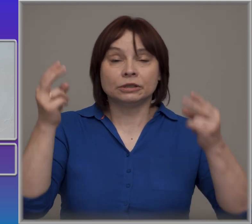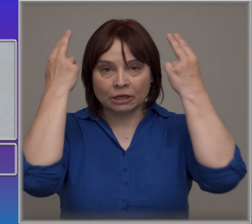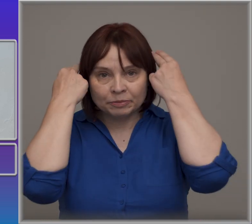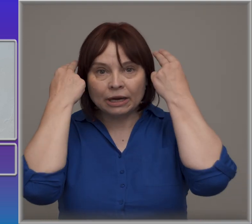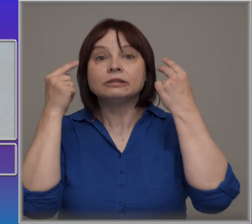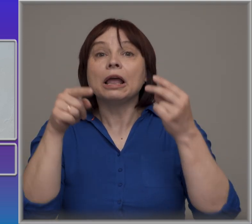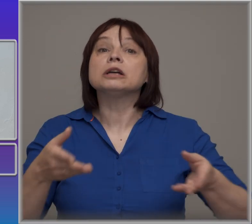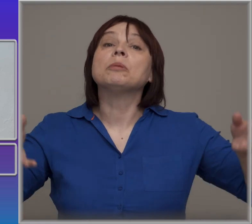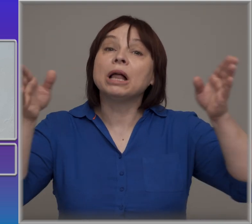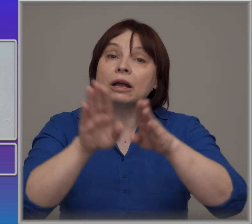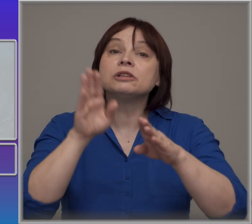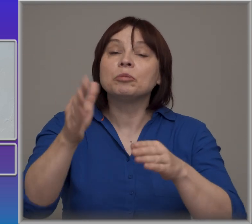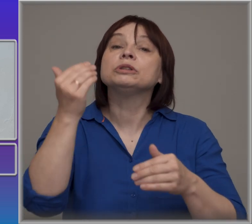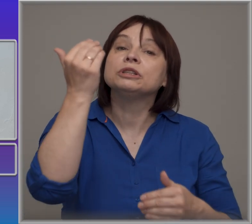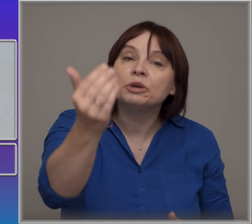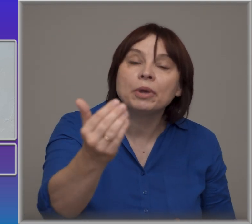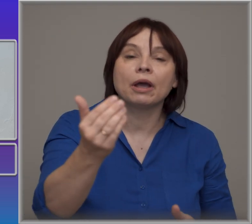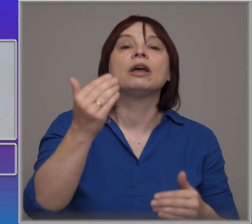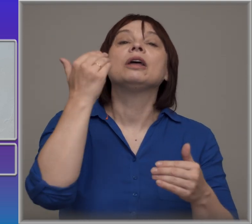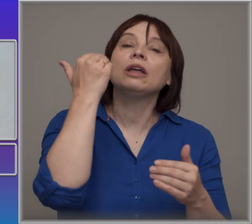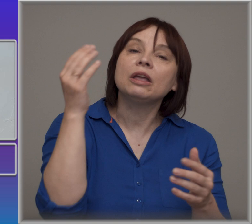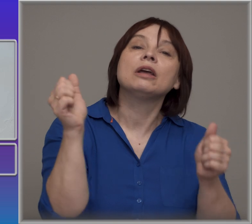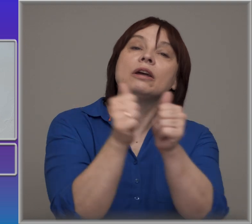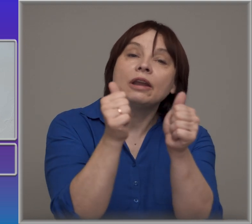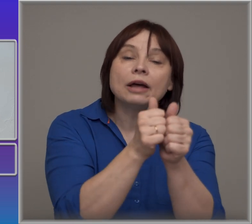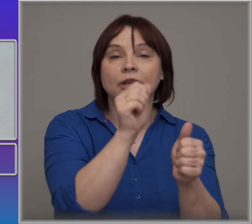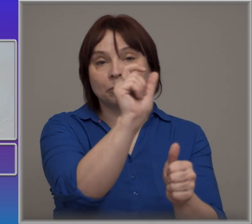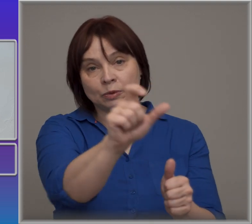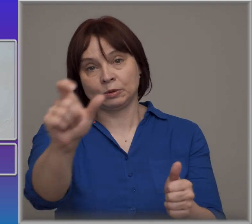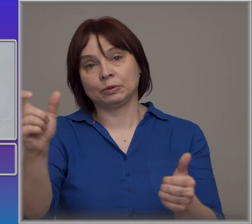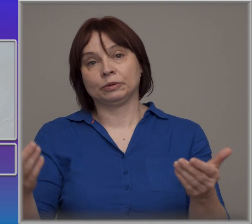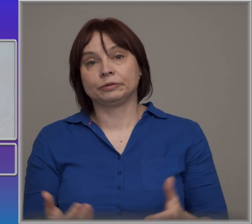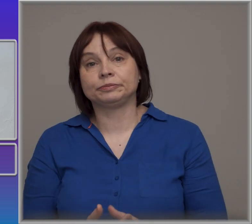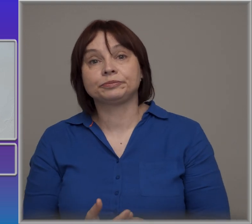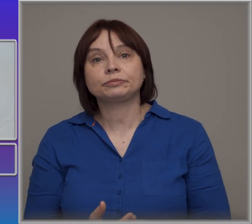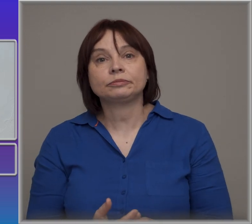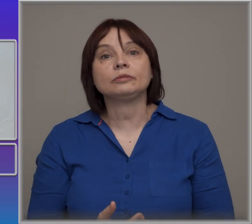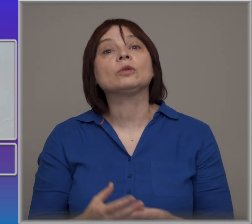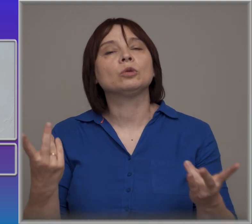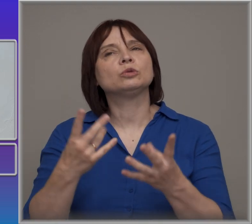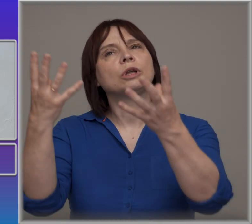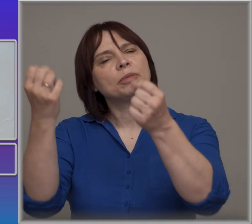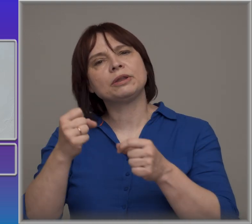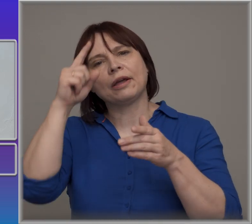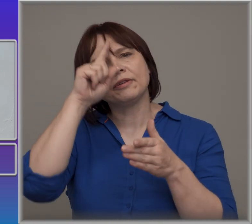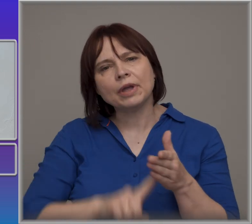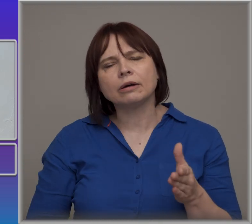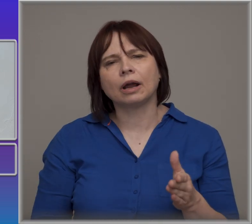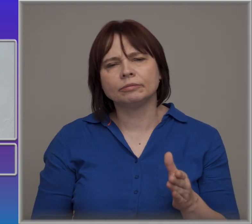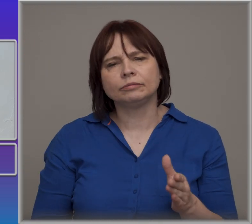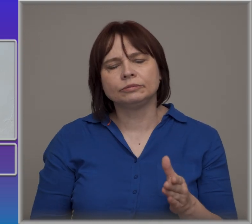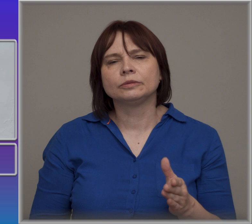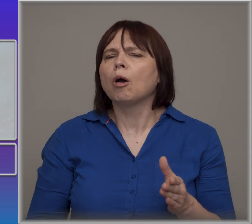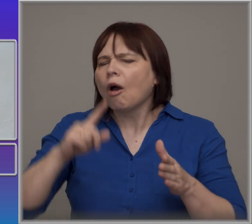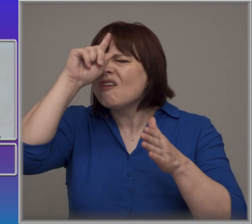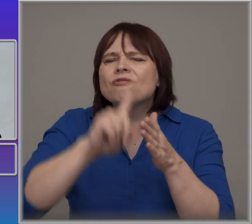только для меня. Да. Поэтому очень важно принять, растворить это слово веры. Что это значит? Это не значит, что просто прийти на